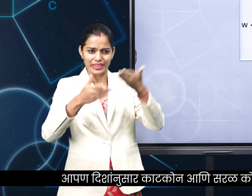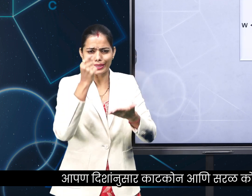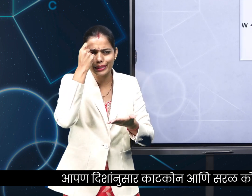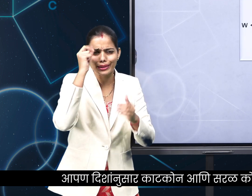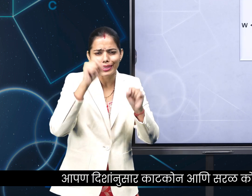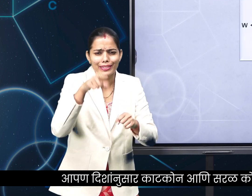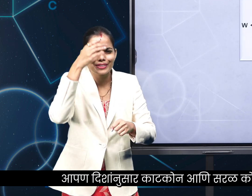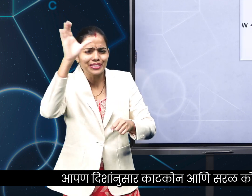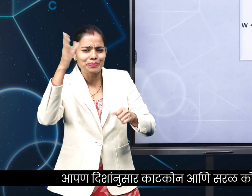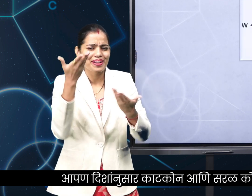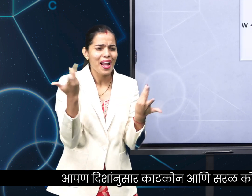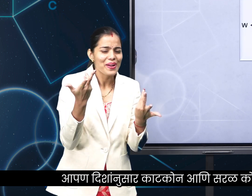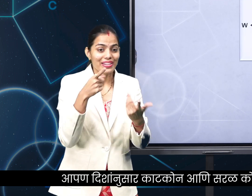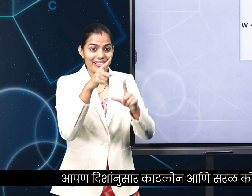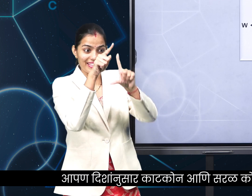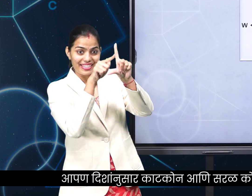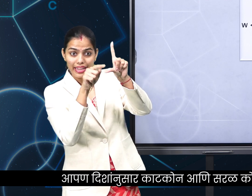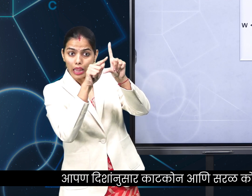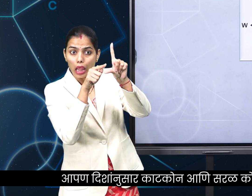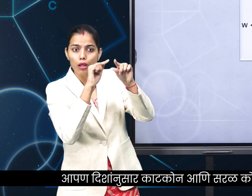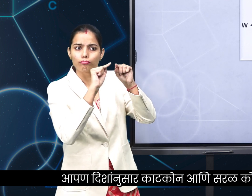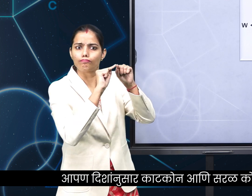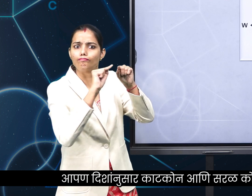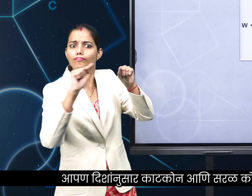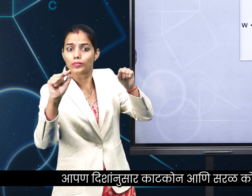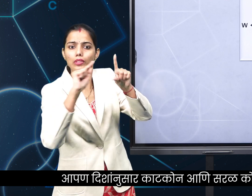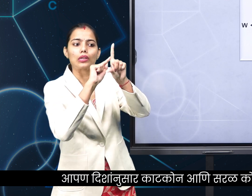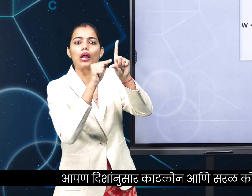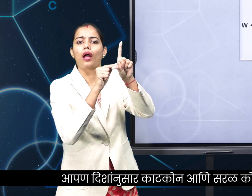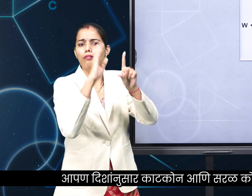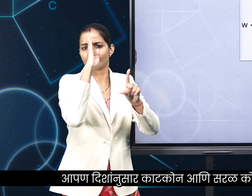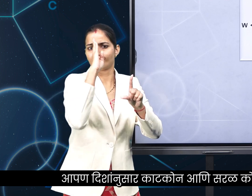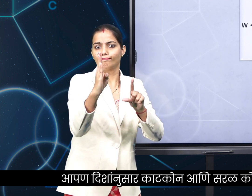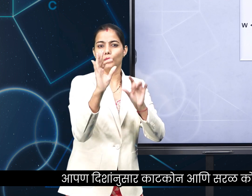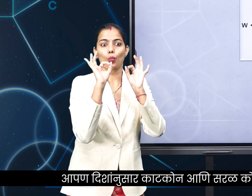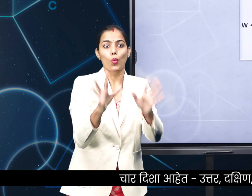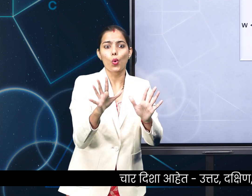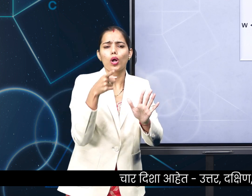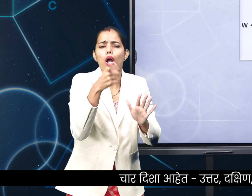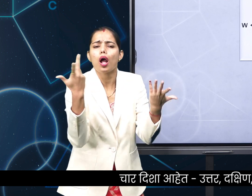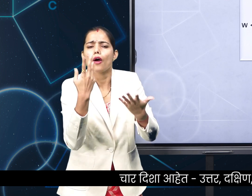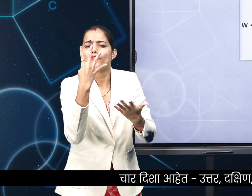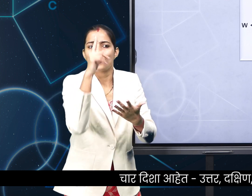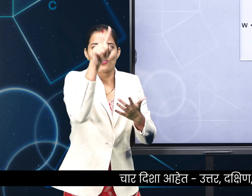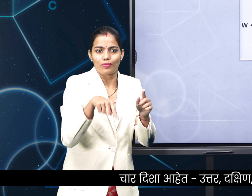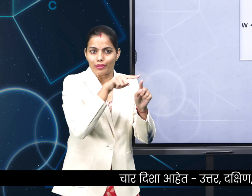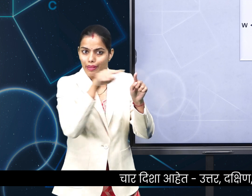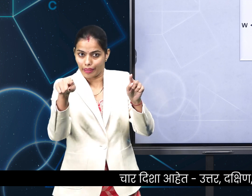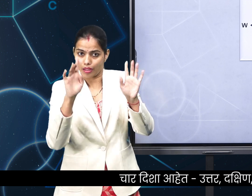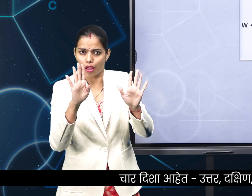आपण दिशांनुसार काटकोन आणि सरळ कोनांची संकल्पना समजू शकतो. 4 दिशा आहेत: उत्तर,